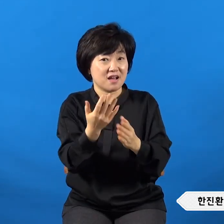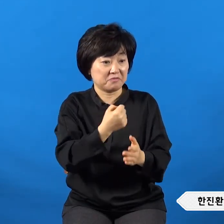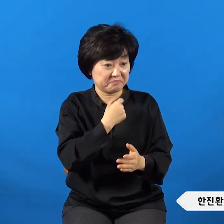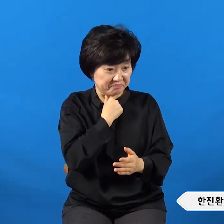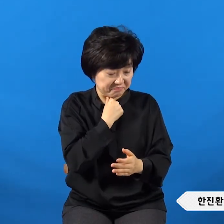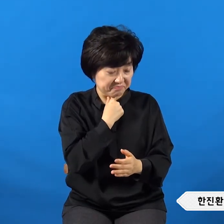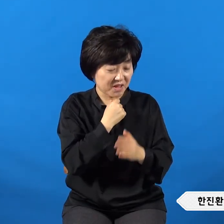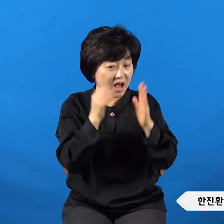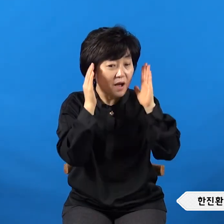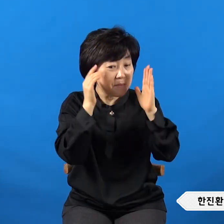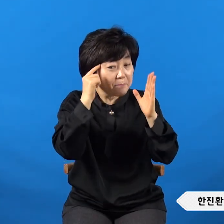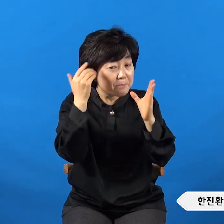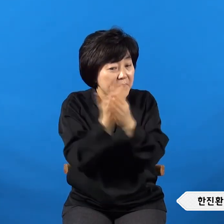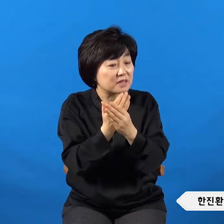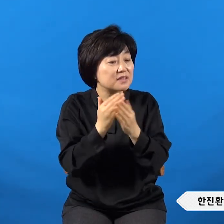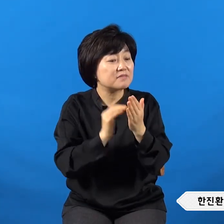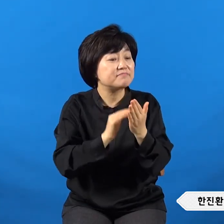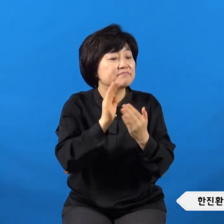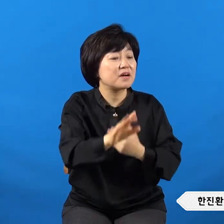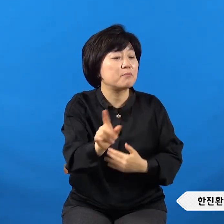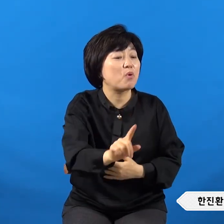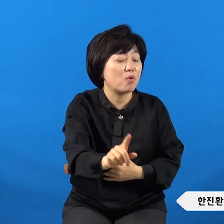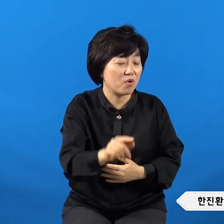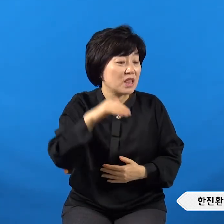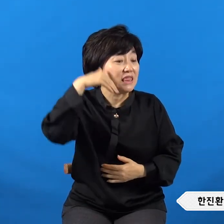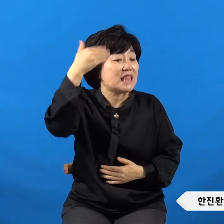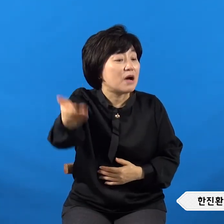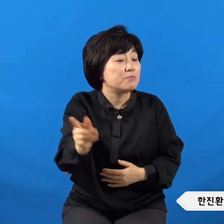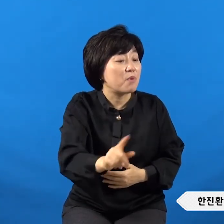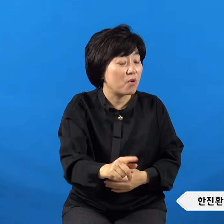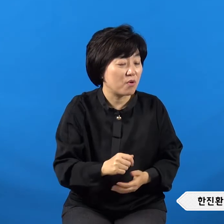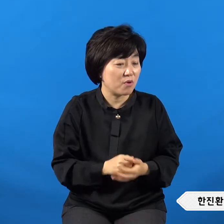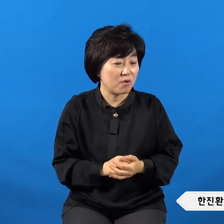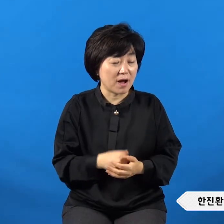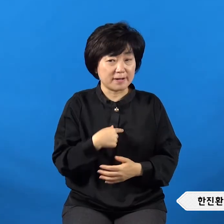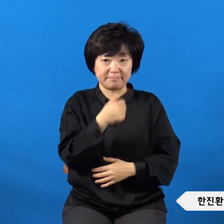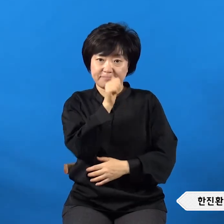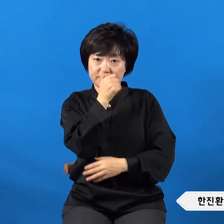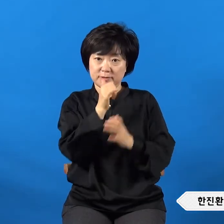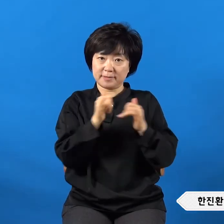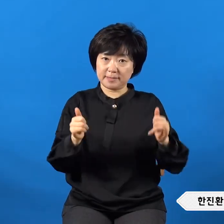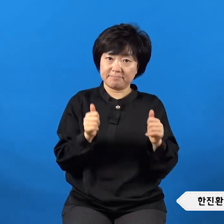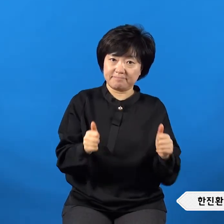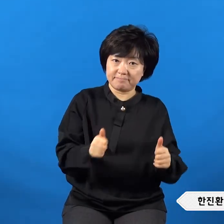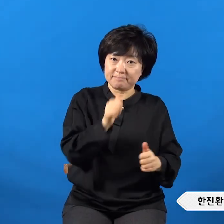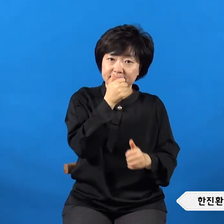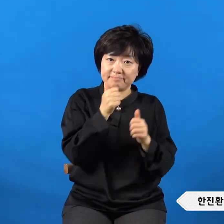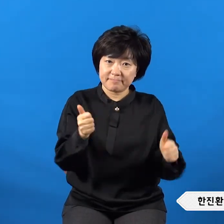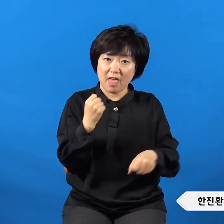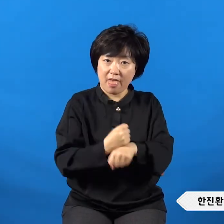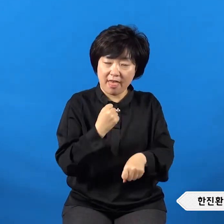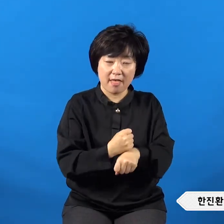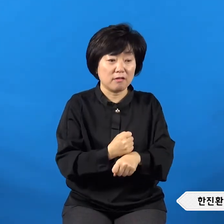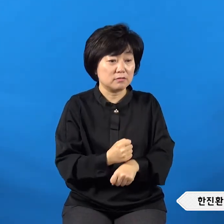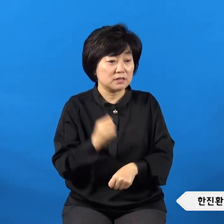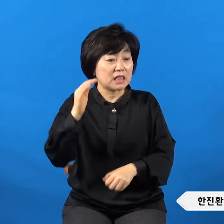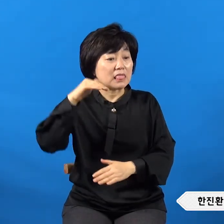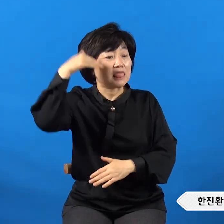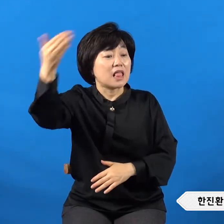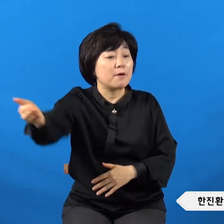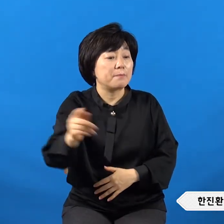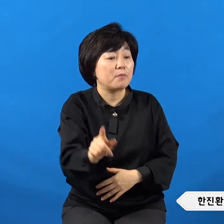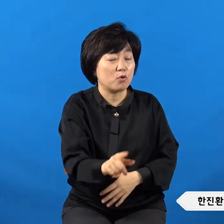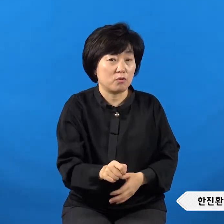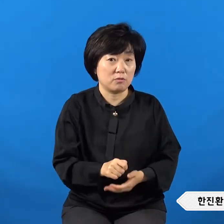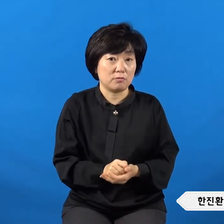학위를 마치면 어떻게 되지? 했더니 그러면 이제 변호사가 될 거라고 합니다. 그 다음에는